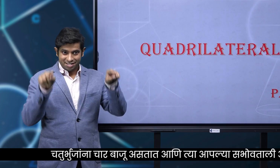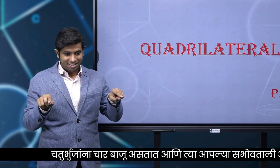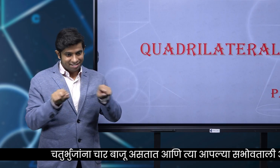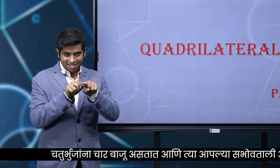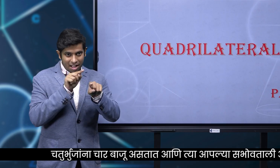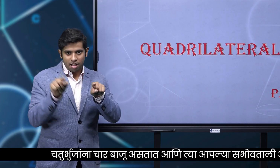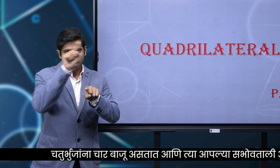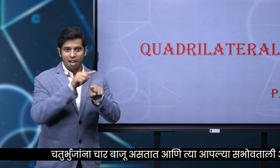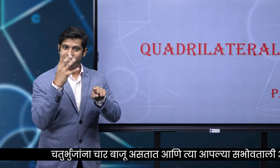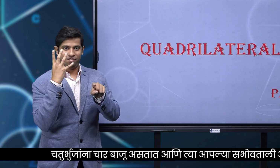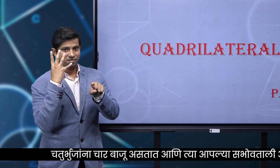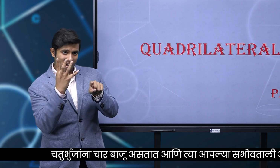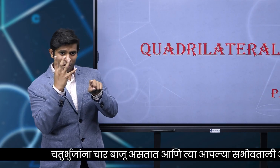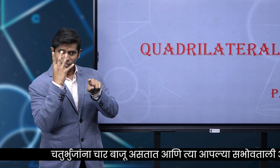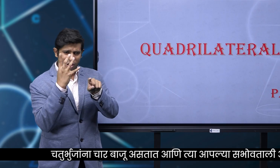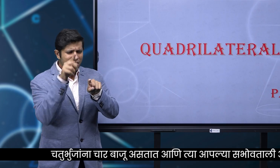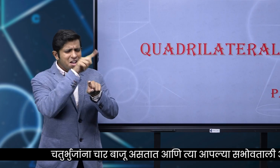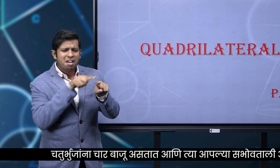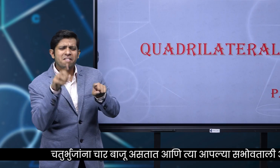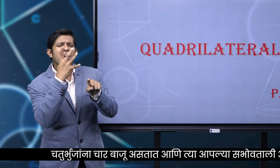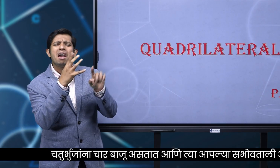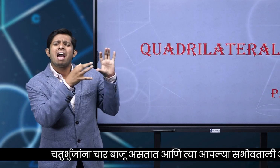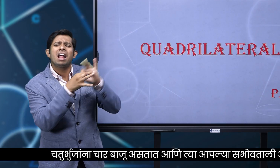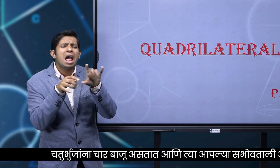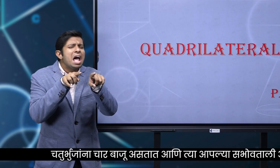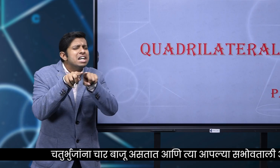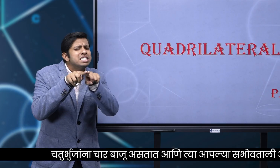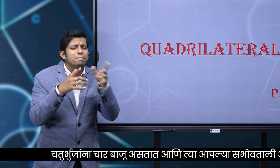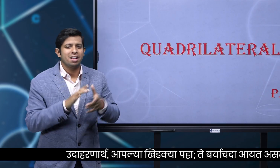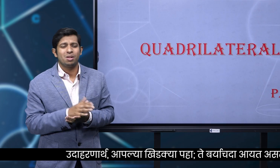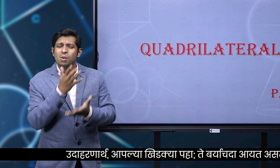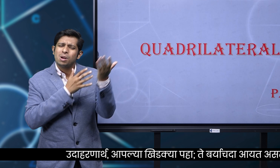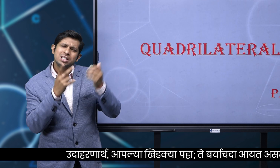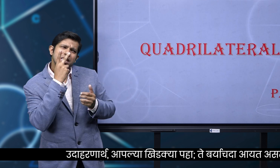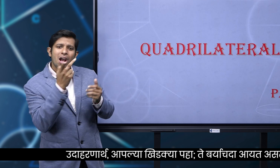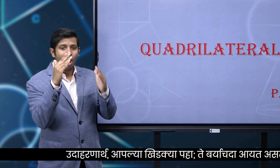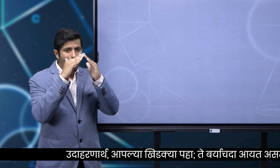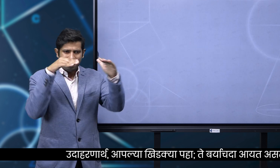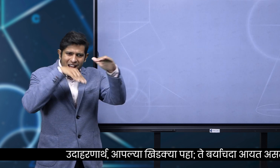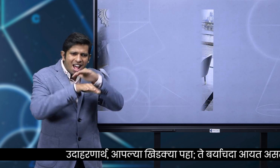चतुर्भुजांना 4 बाजू असतात आणि त्या आपल्या सभोवताली असतात. उदाहरणार्थ, आपल्या खिडक्या पहा,